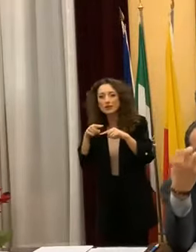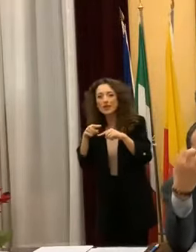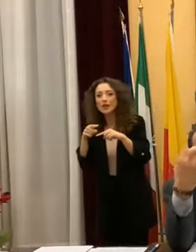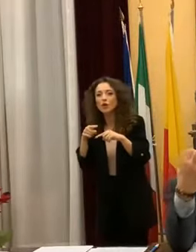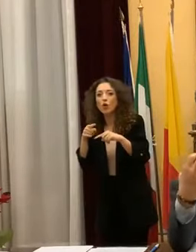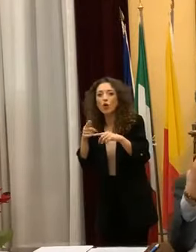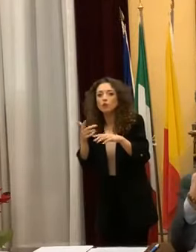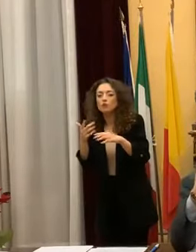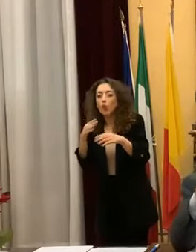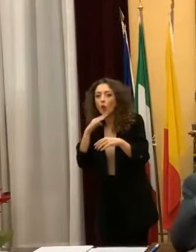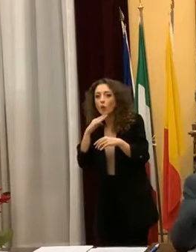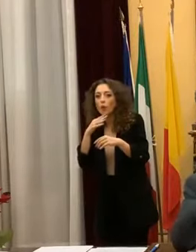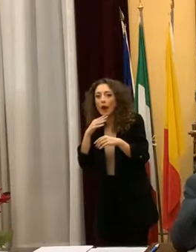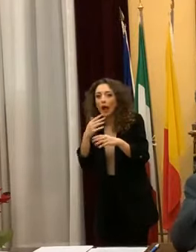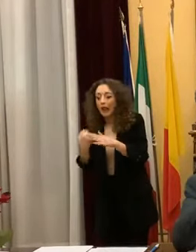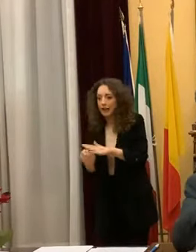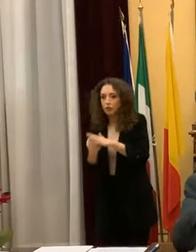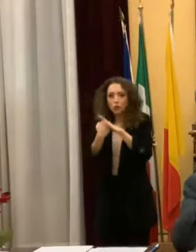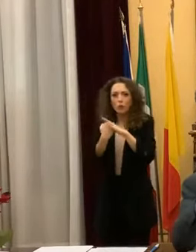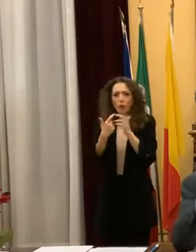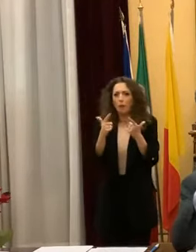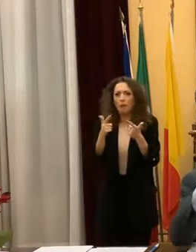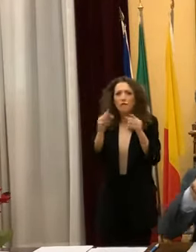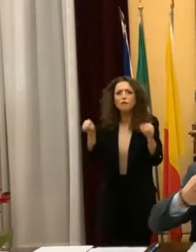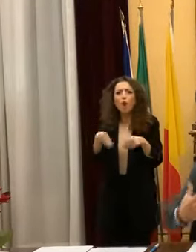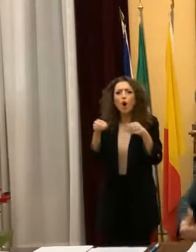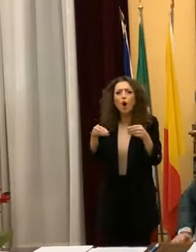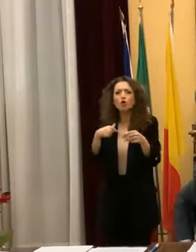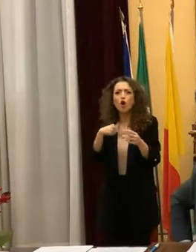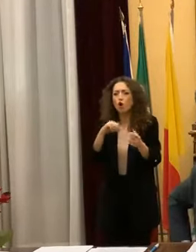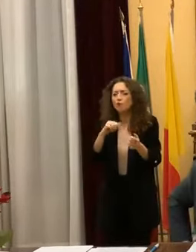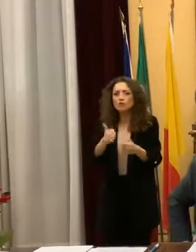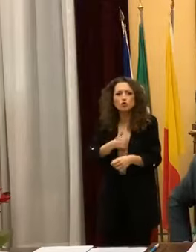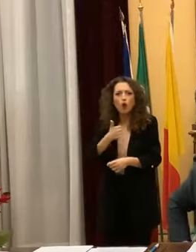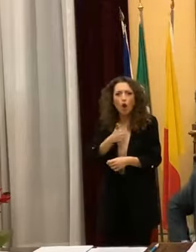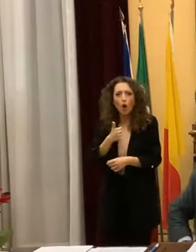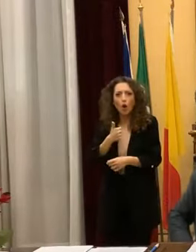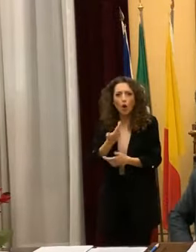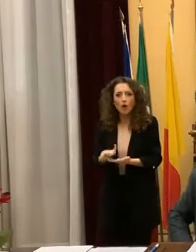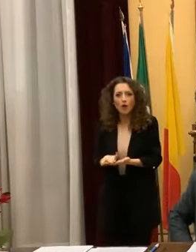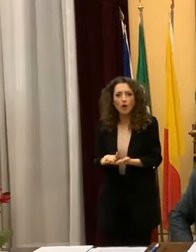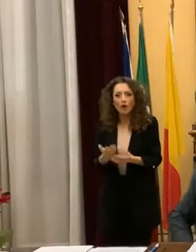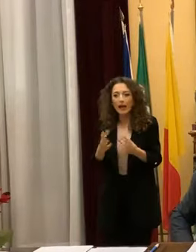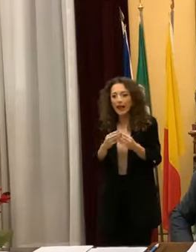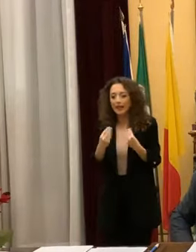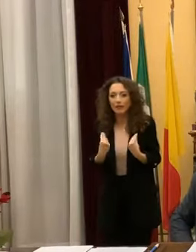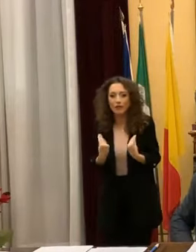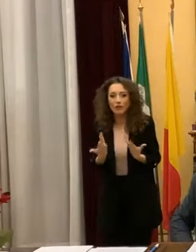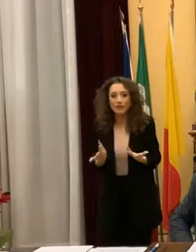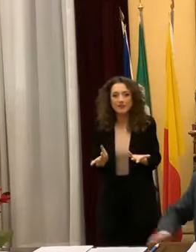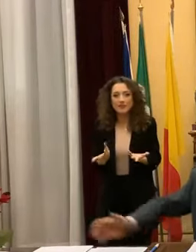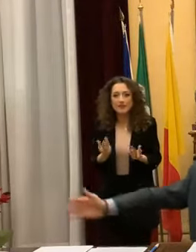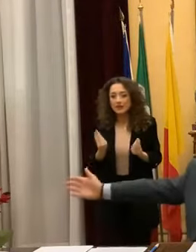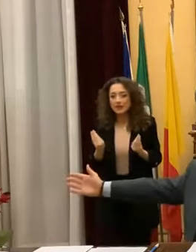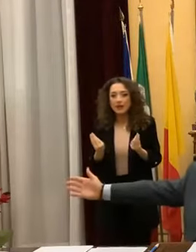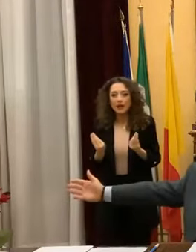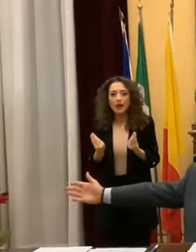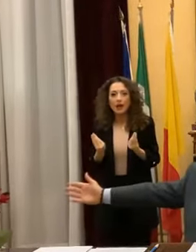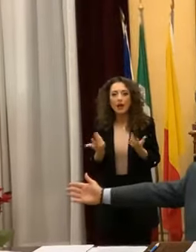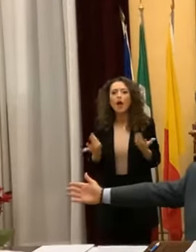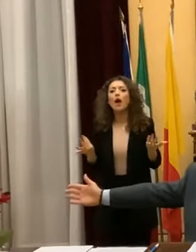mi ha seguito in questa guerra per tutelare la nostra gente. Cosa devo fare? A un certo punto la